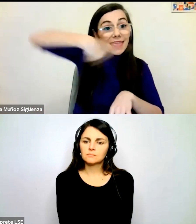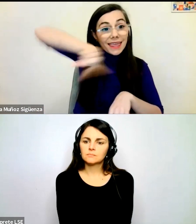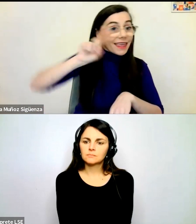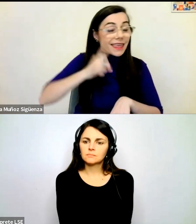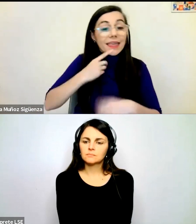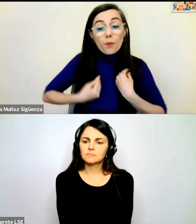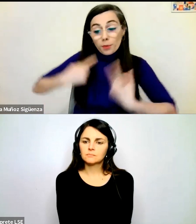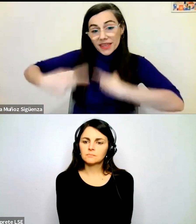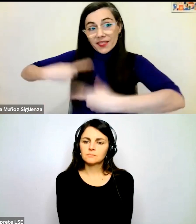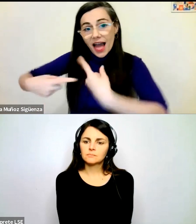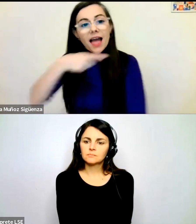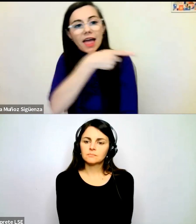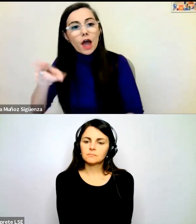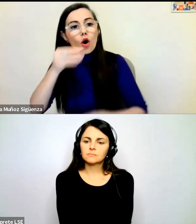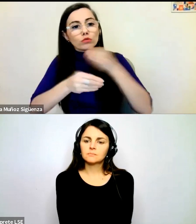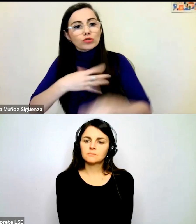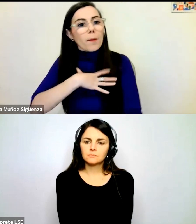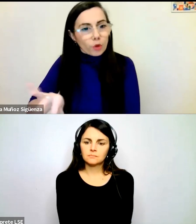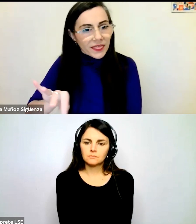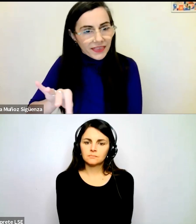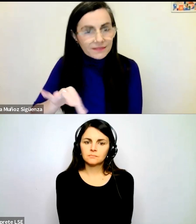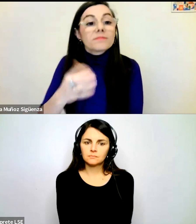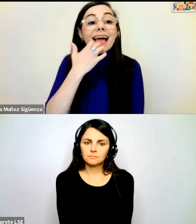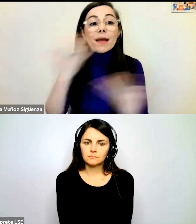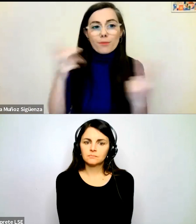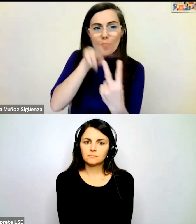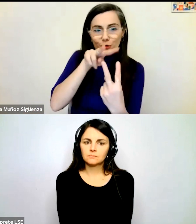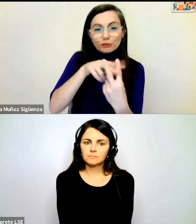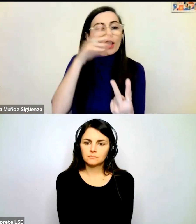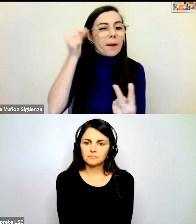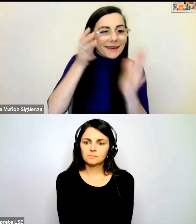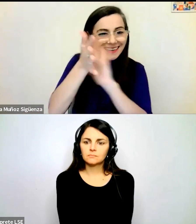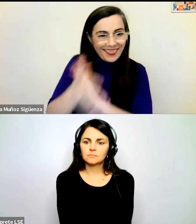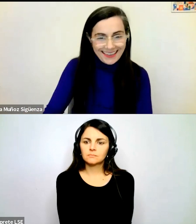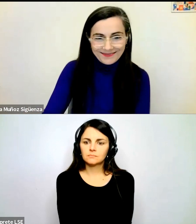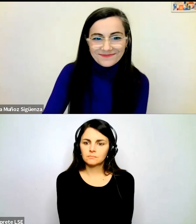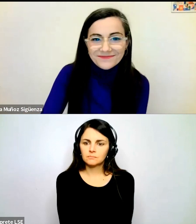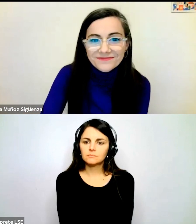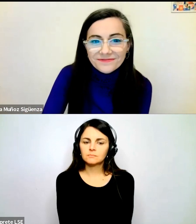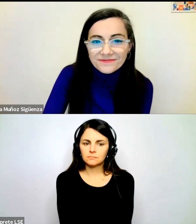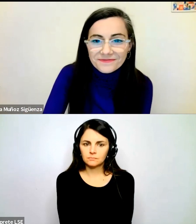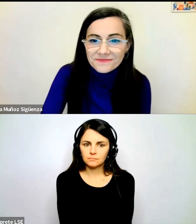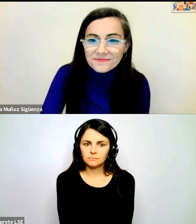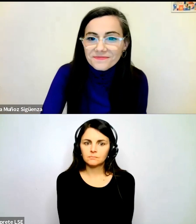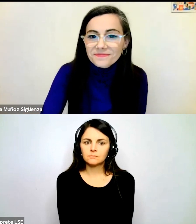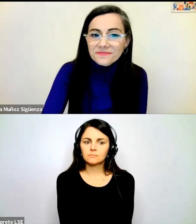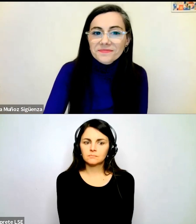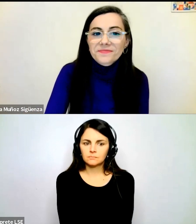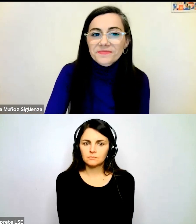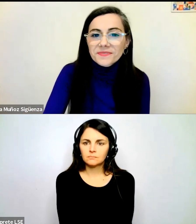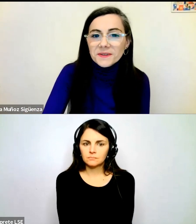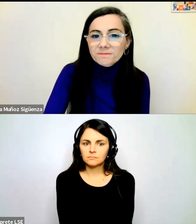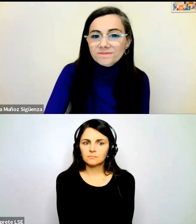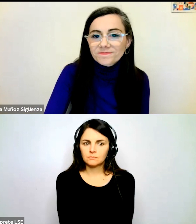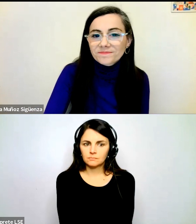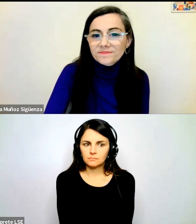mayor información. De ahí que las personas sordas podáis utilizarla en vuestra vida diaria. Y le doy paso a Patricia para